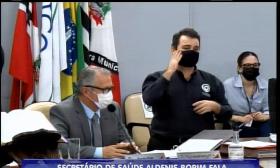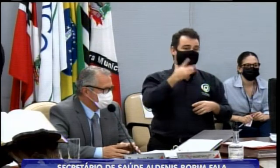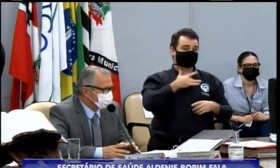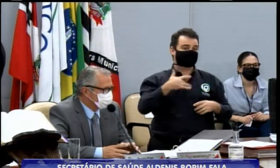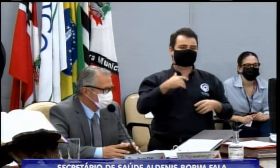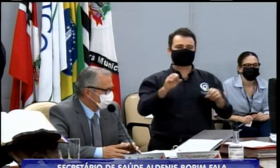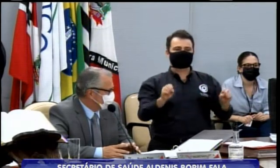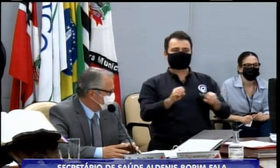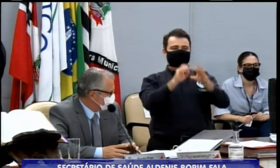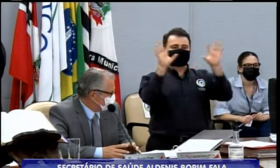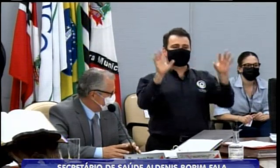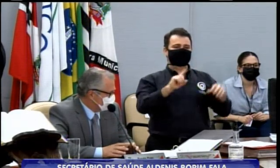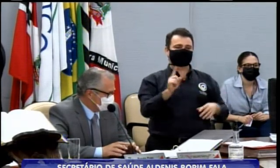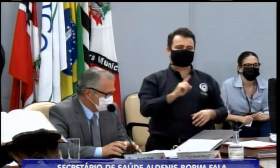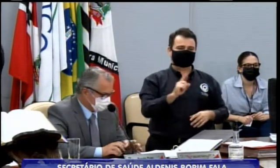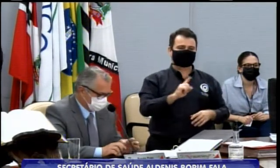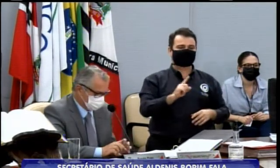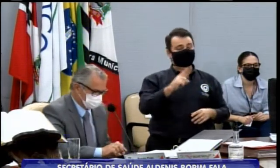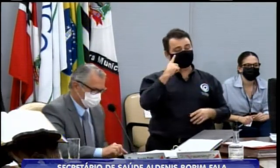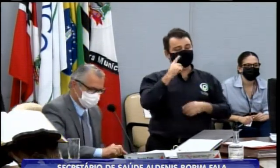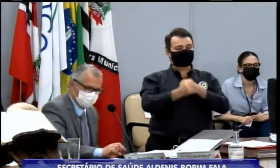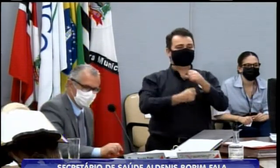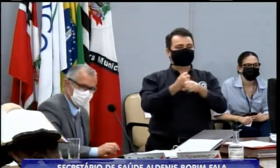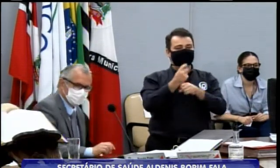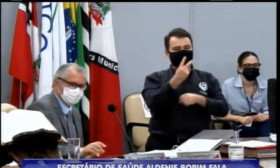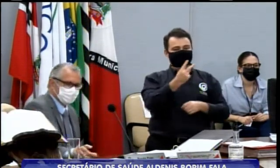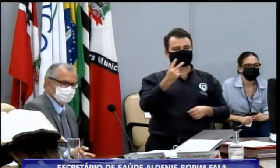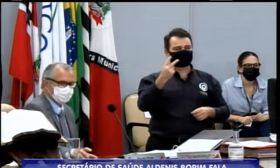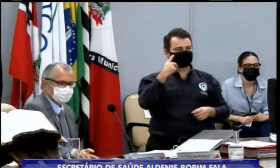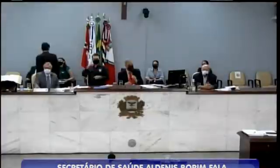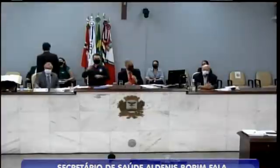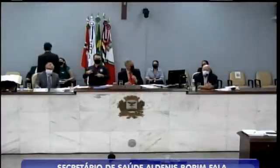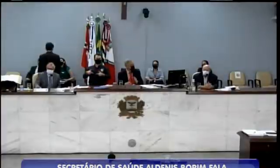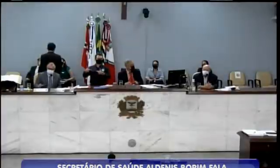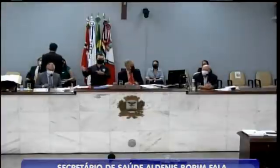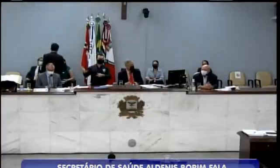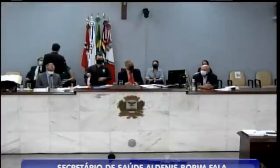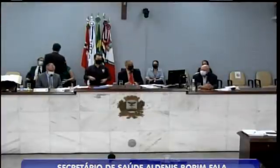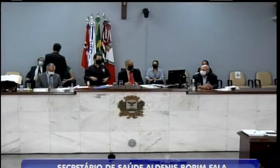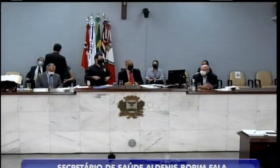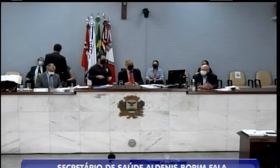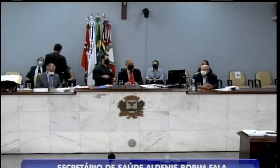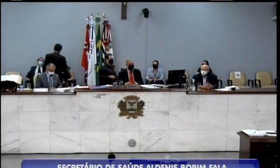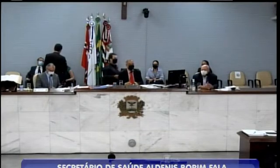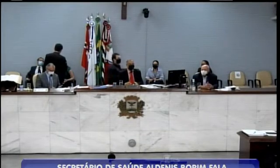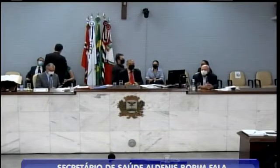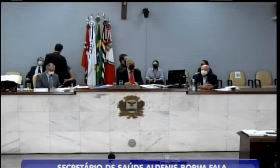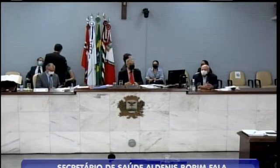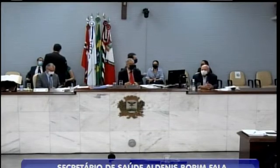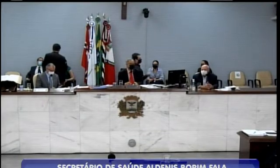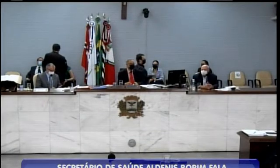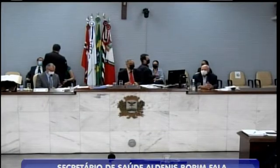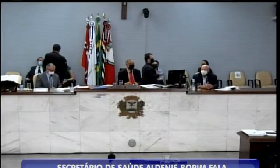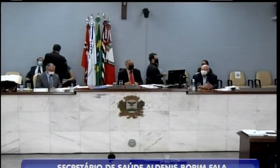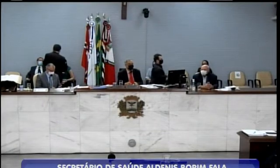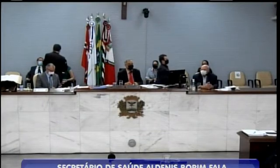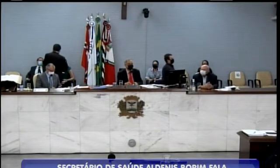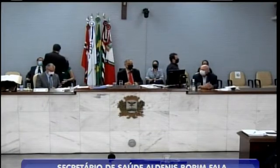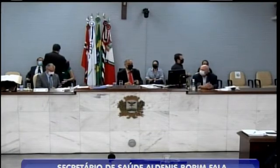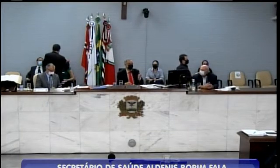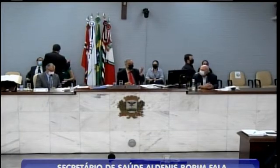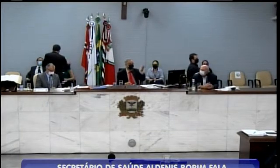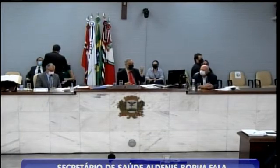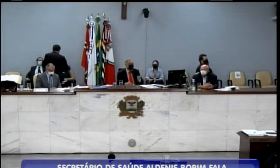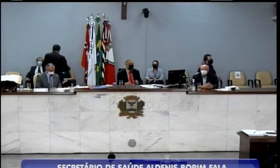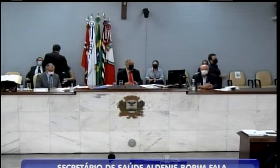e desejar um bom trabalho em 2022. Agradeço, Renato. Muito obrigado. Quero agradecer a presença do doutor